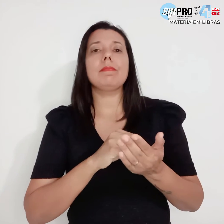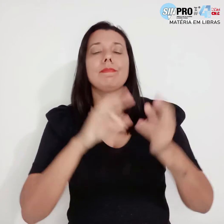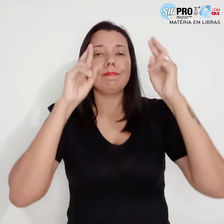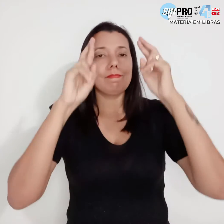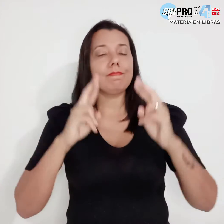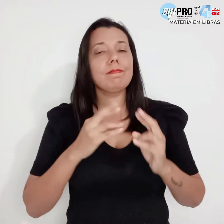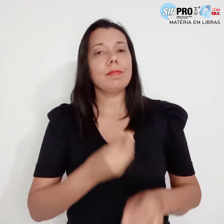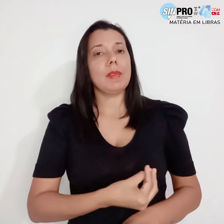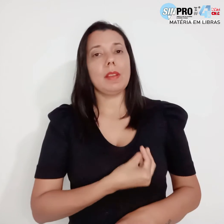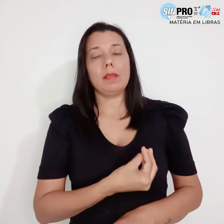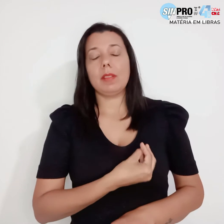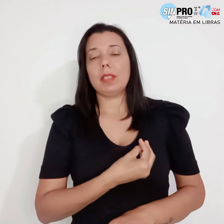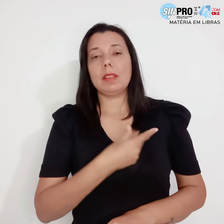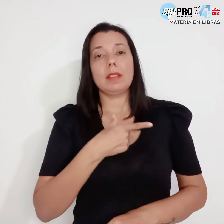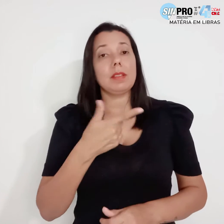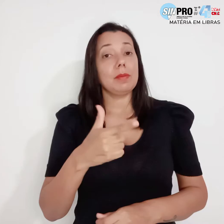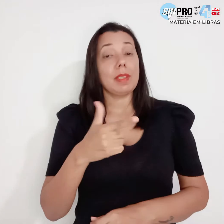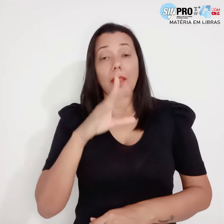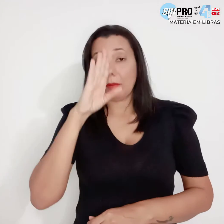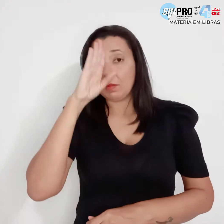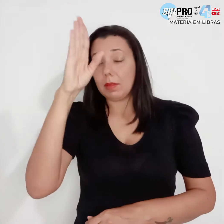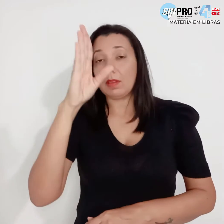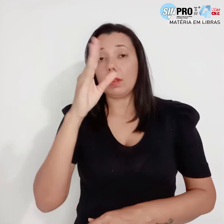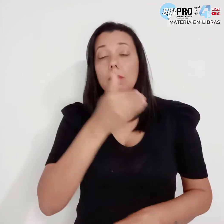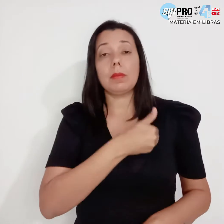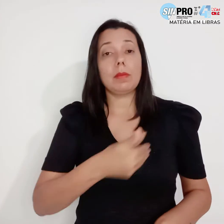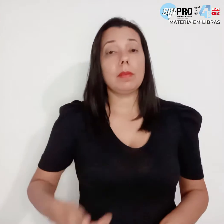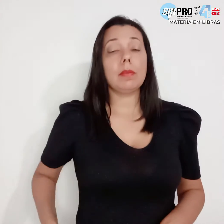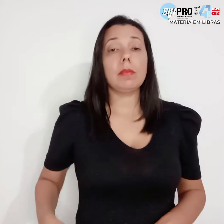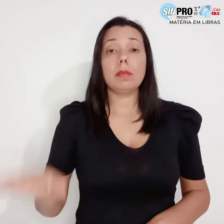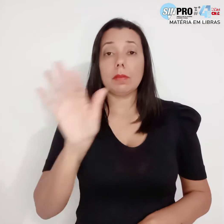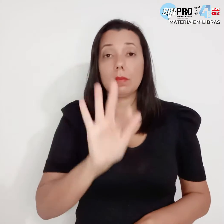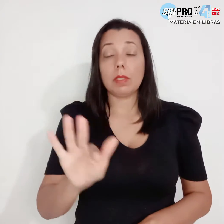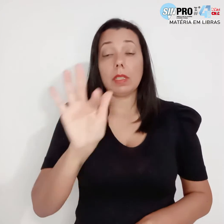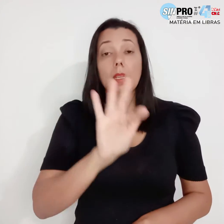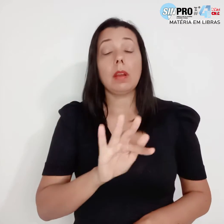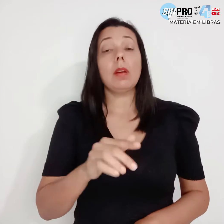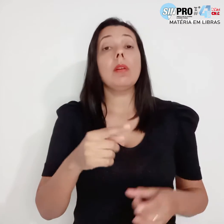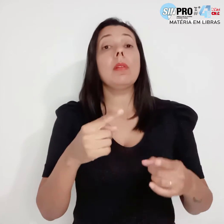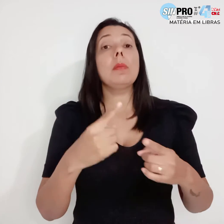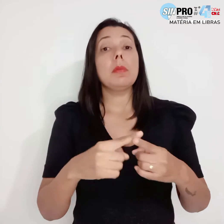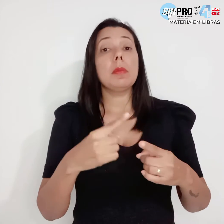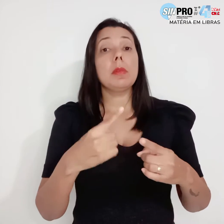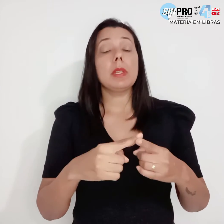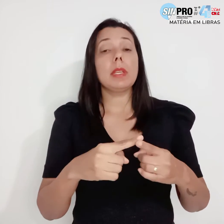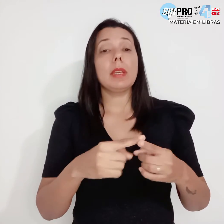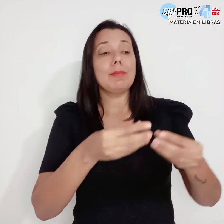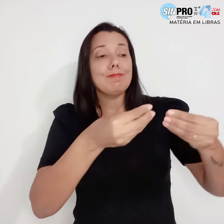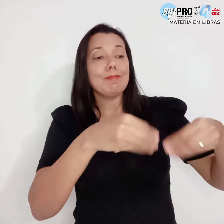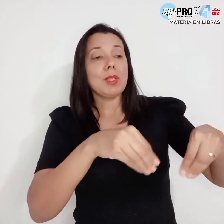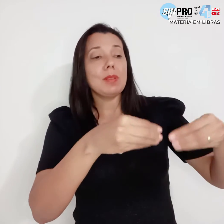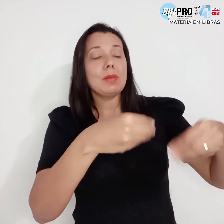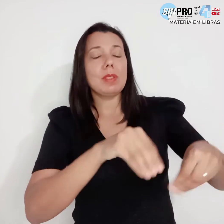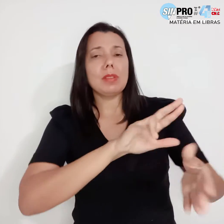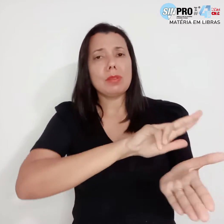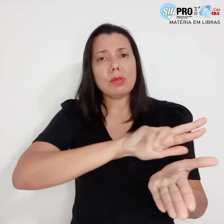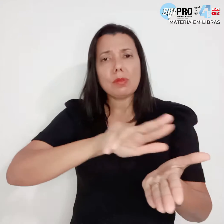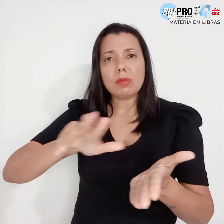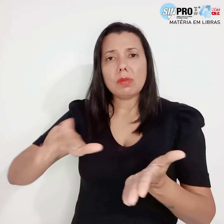não estão nas prioridades do governo federal. Prova disso foi o descaso com milhares de